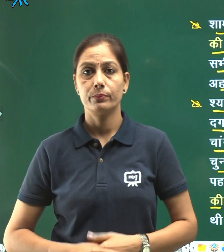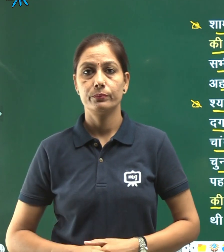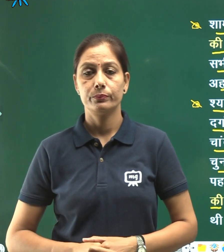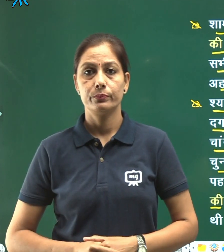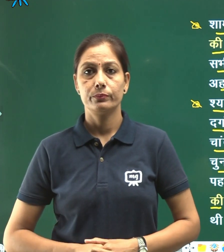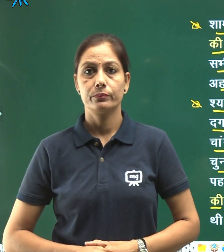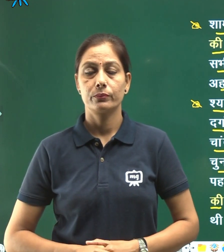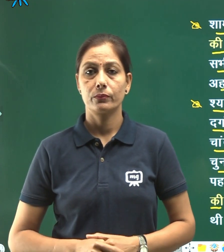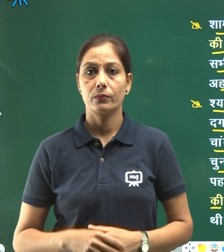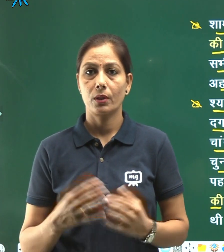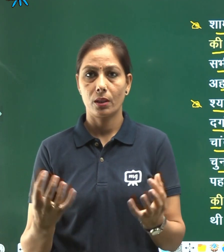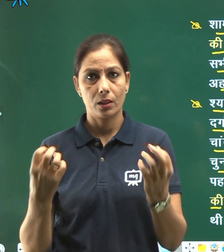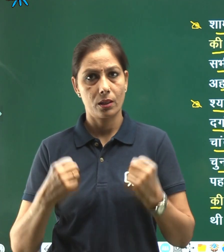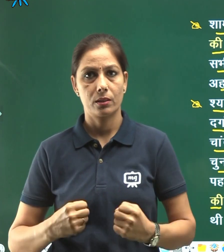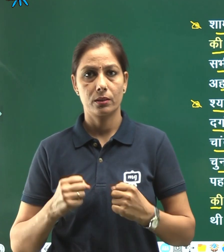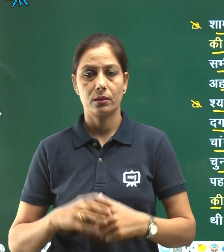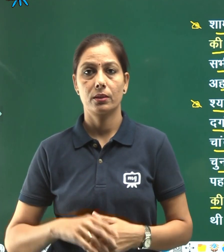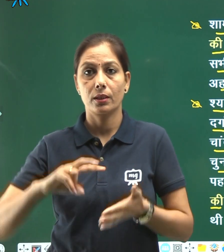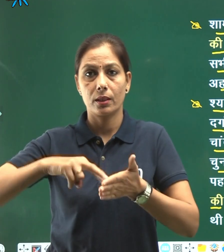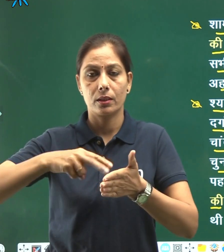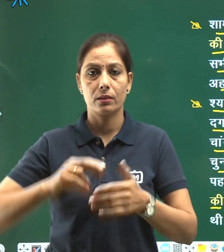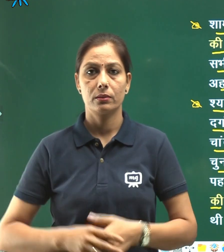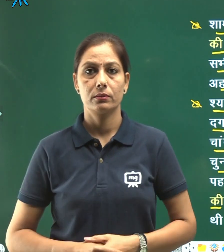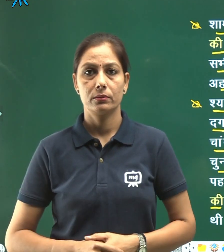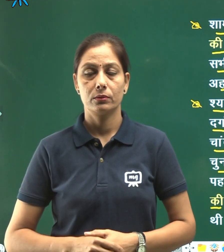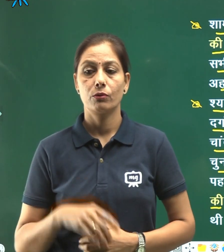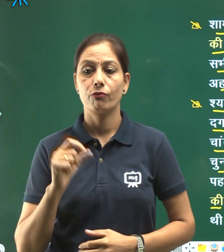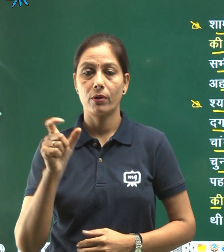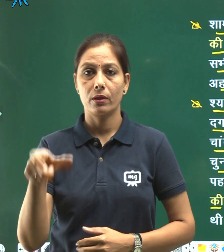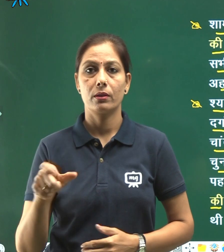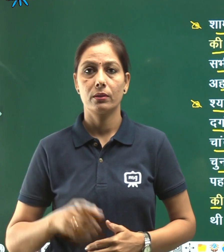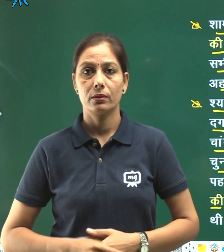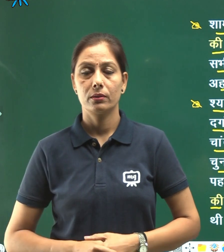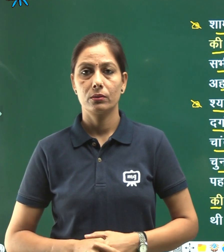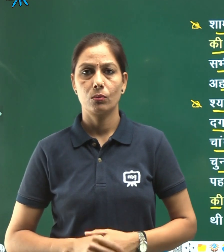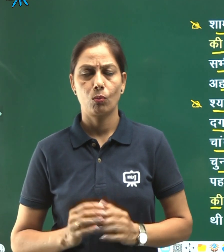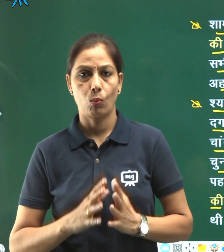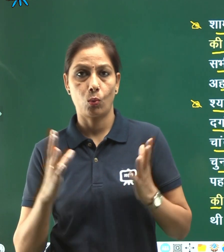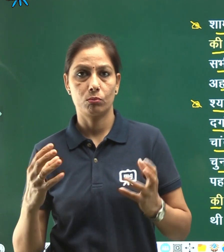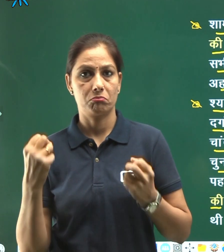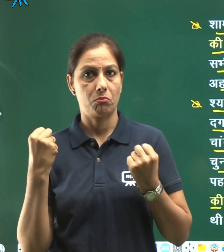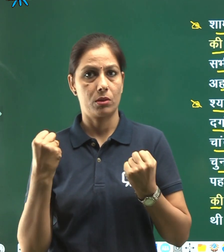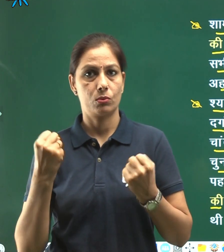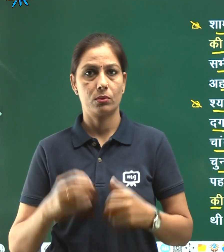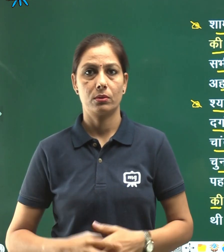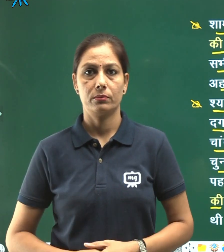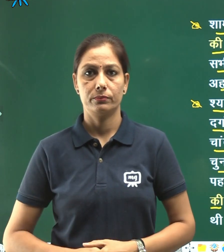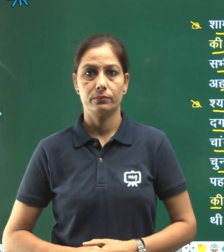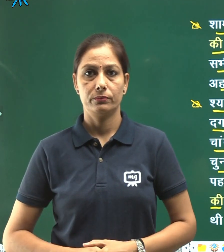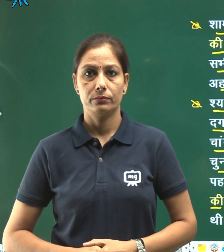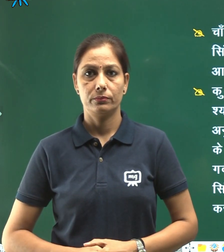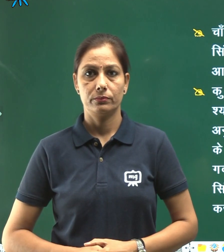धारण कर रखी थी, अर्थात वह बहुत बहादुर था।